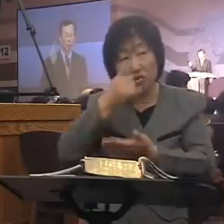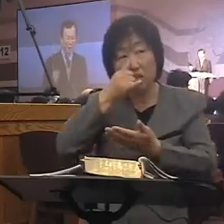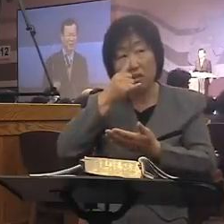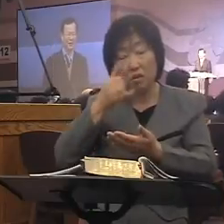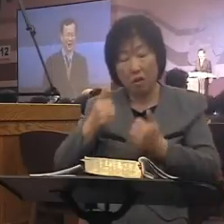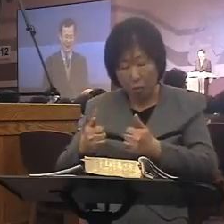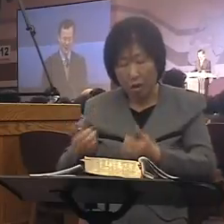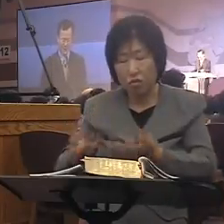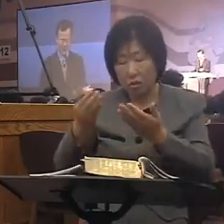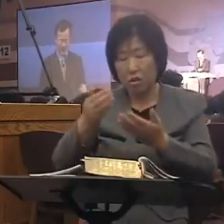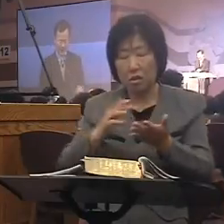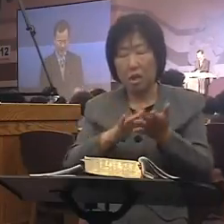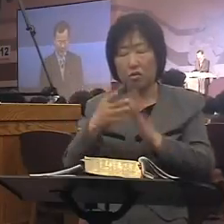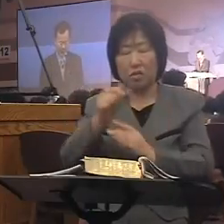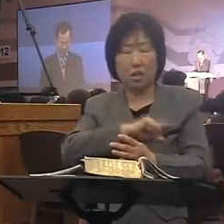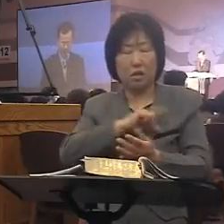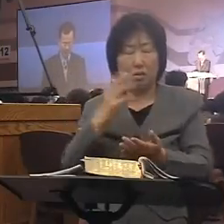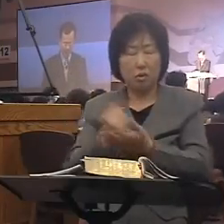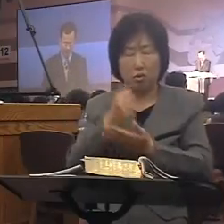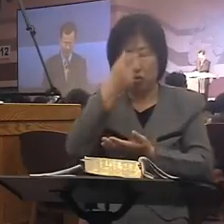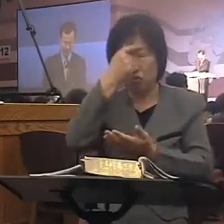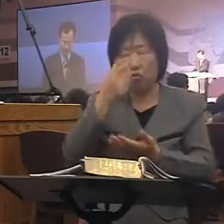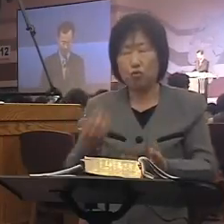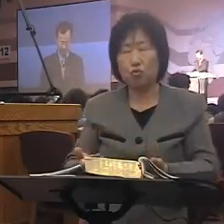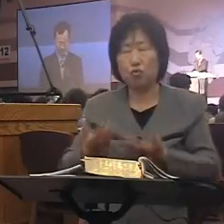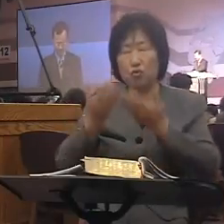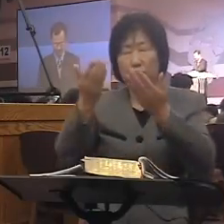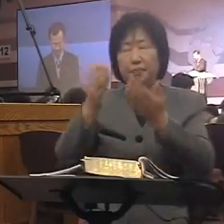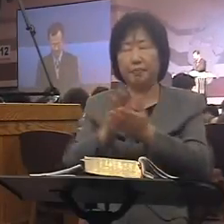이름으로 축원합니다. 기도하겠습니다.